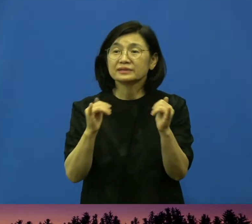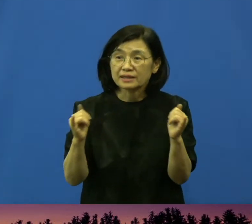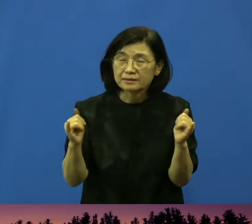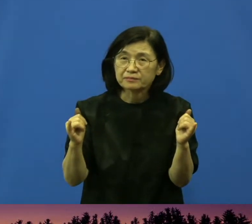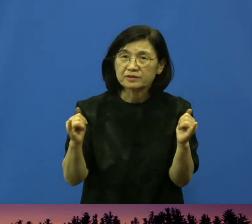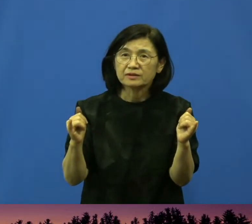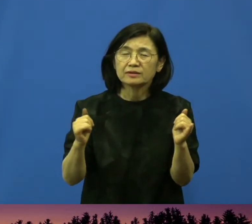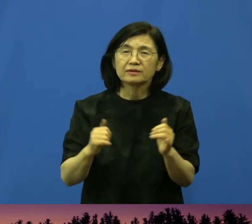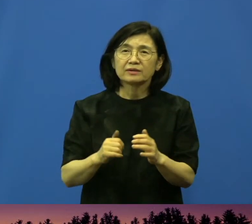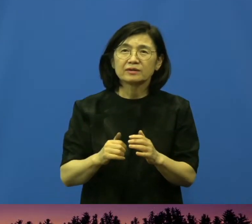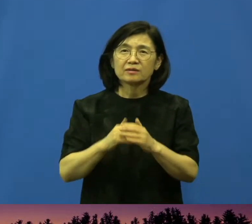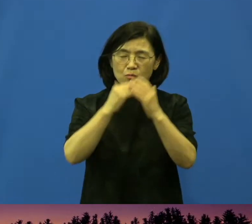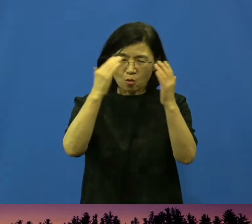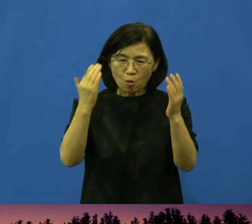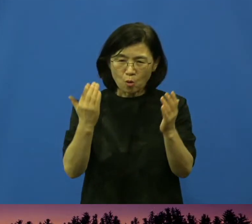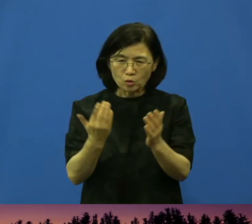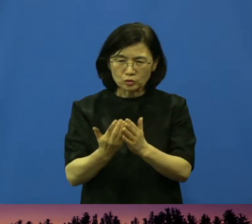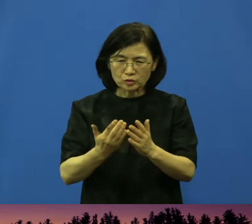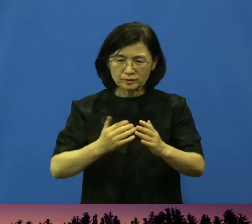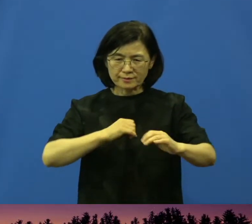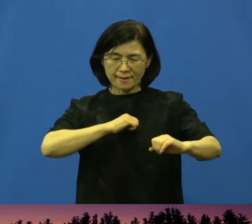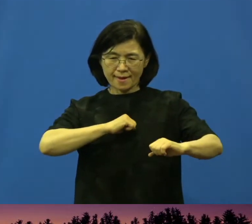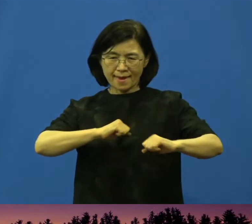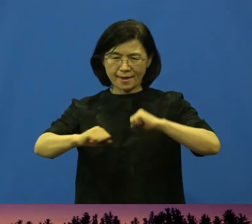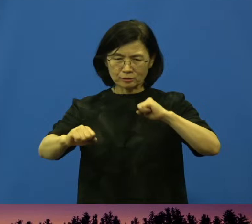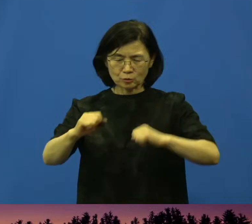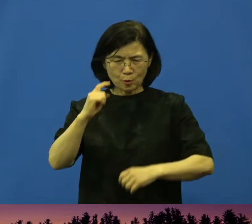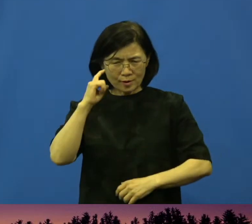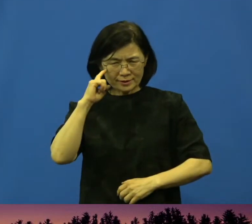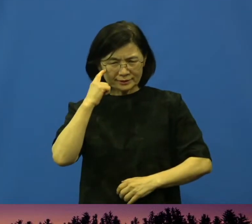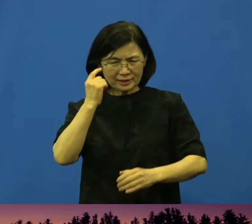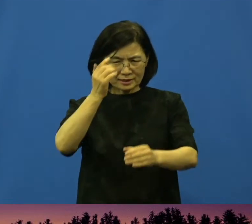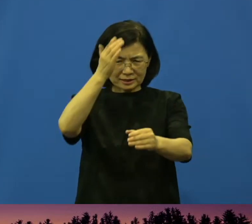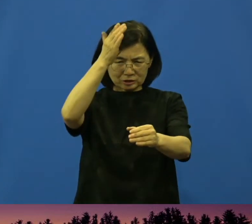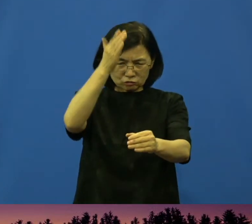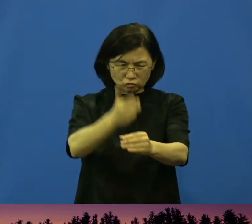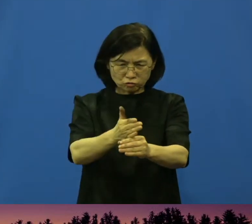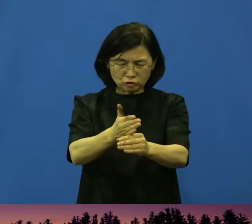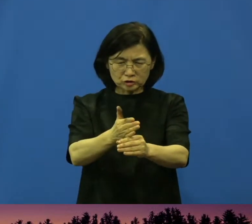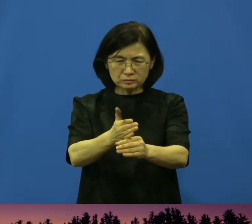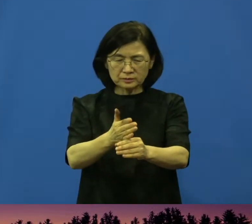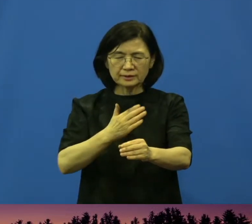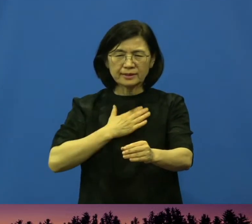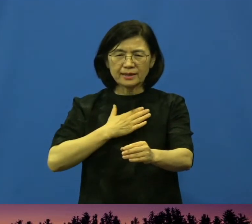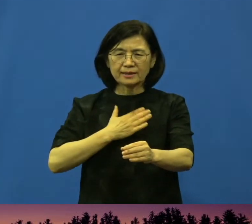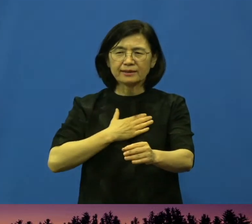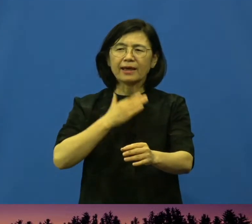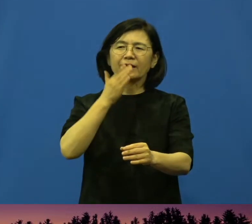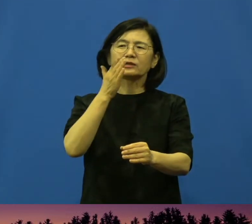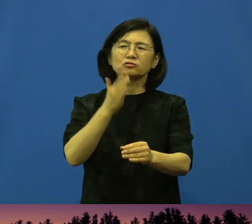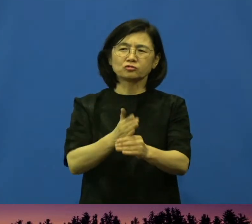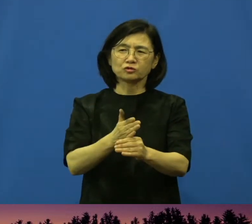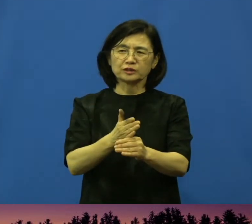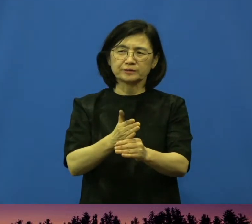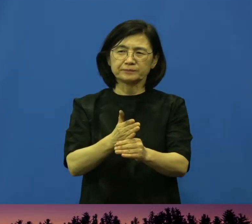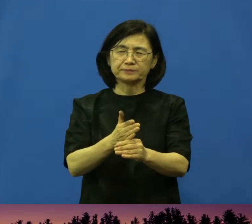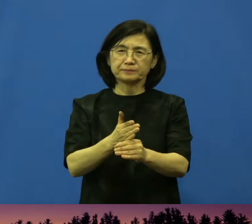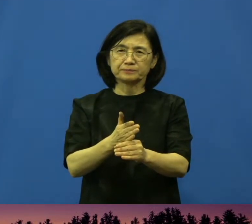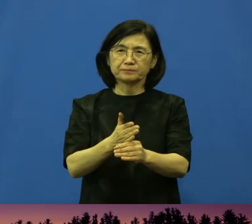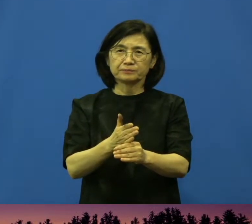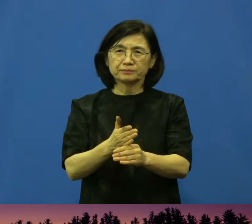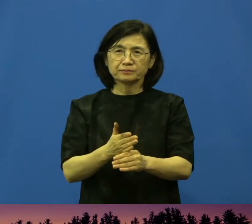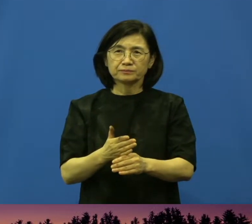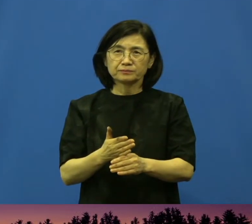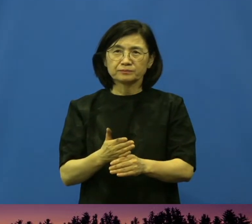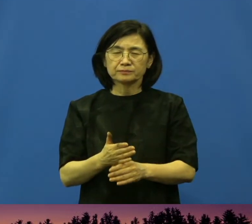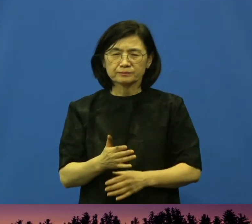모든 행동의 중심, 모든 생각의 중심이 자기 자신이에요. 육신의 생각을 한다는 거예요. 이 육신의 생각이 뭔지 아세요? 어떻게